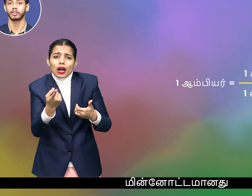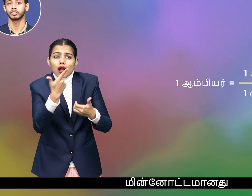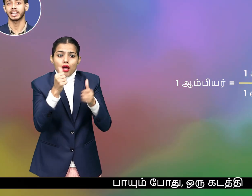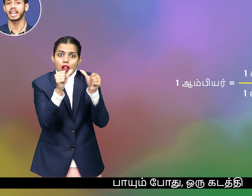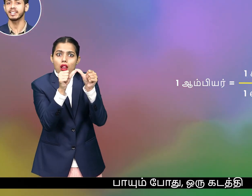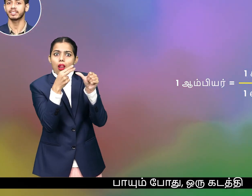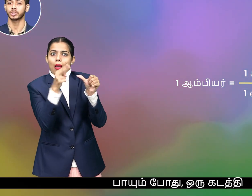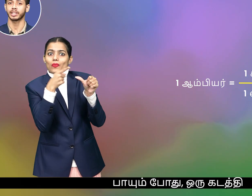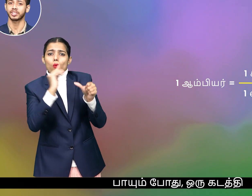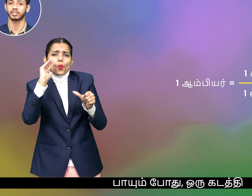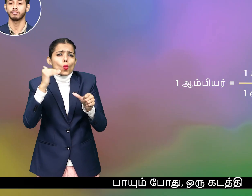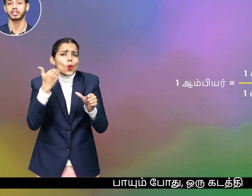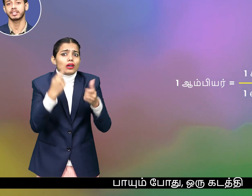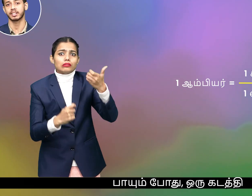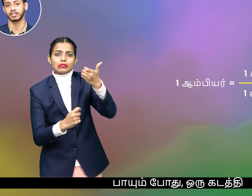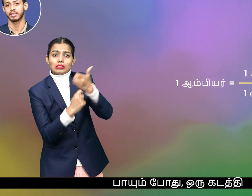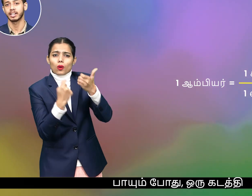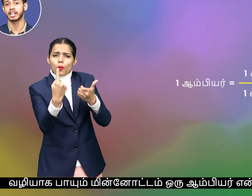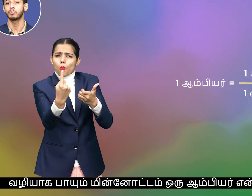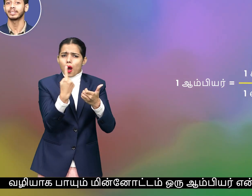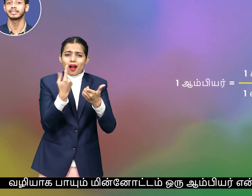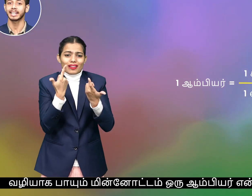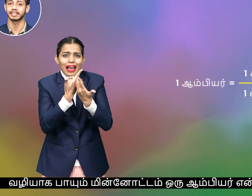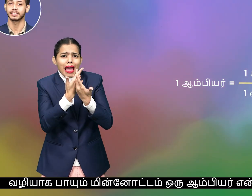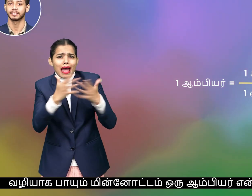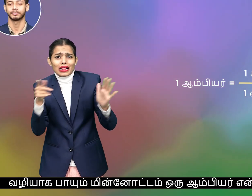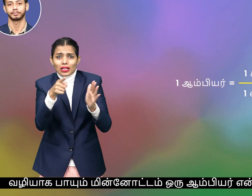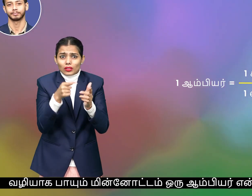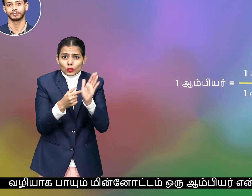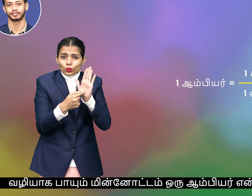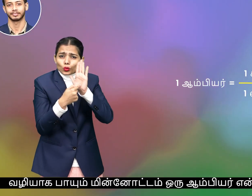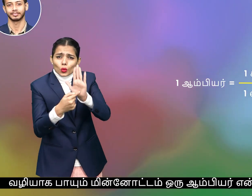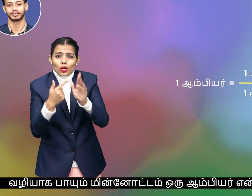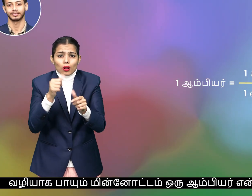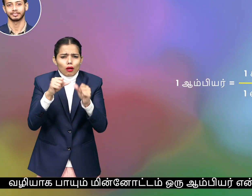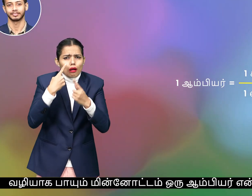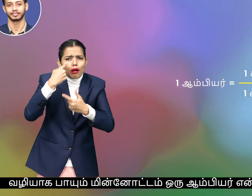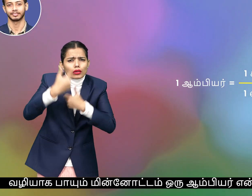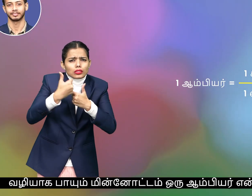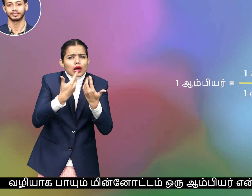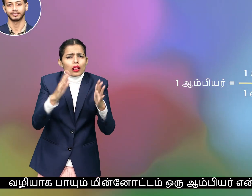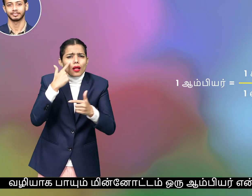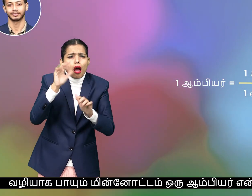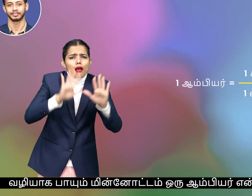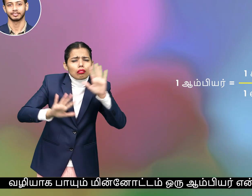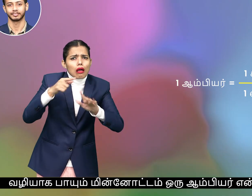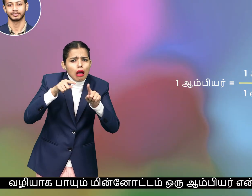மின்னோட்டமானது பாயும்போது, ஒரு கடத்தி வழியாக பாயும் மின்னோட்டம் ஒரு ஆம்பியர் என்று